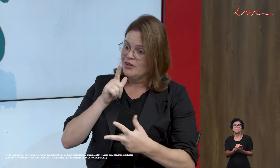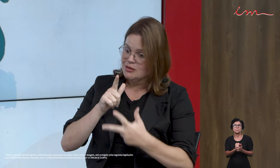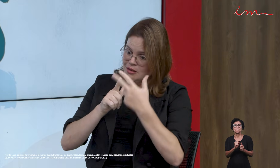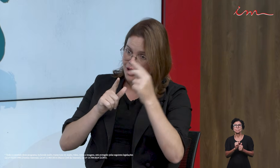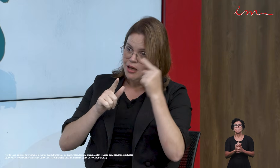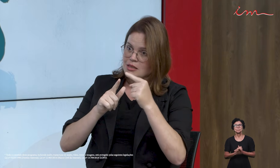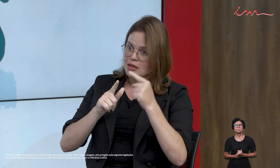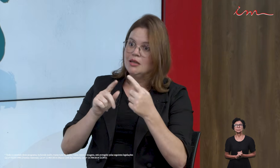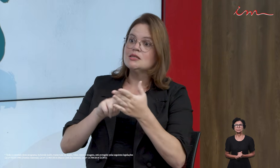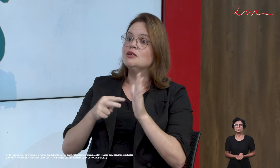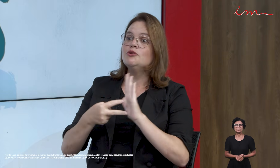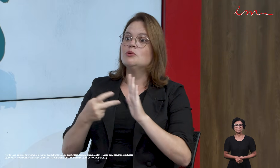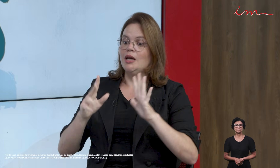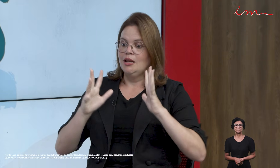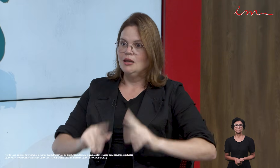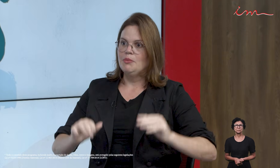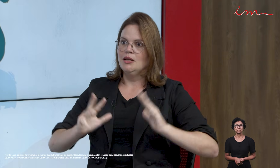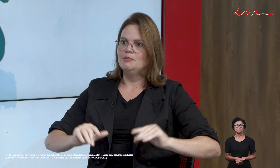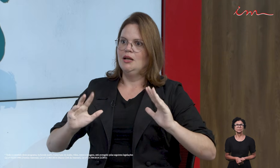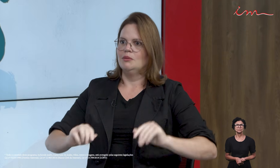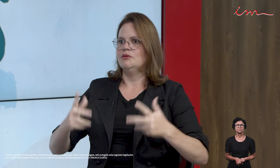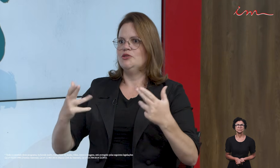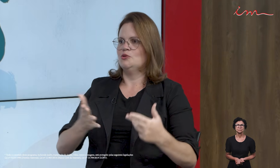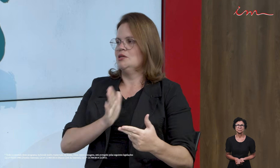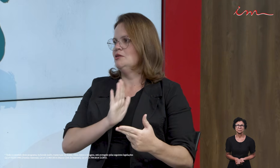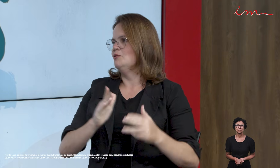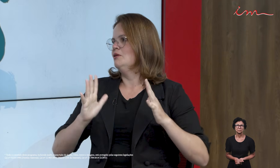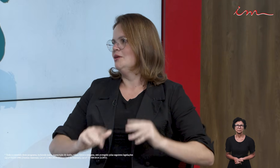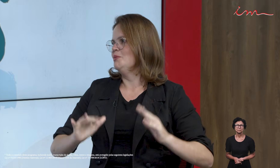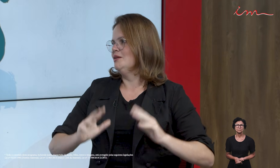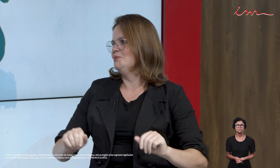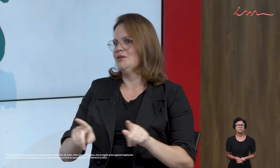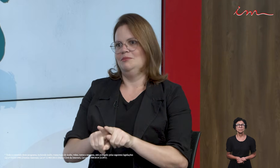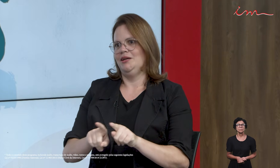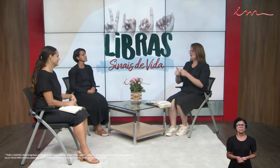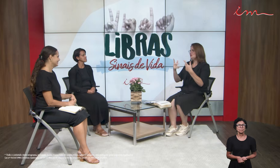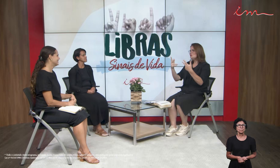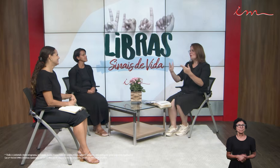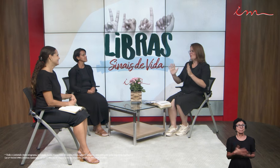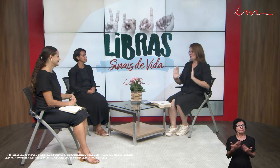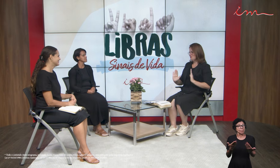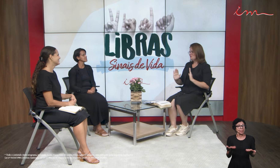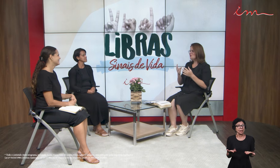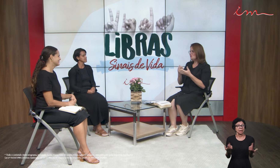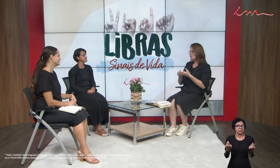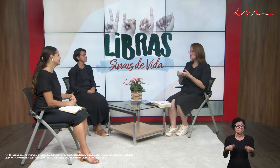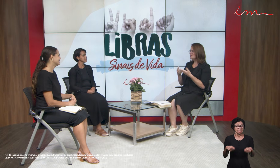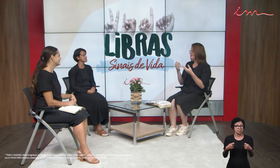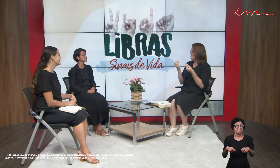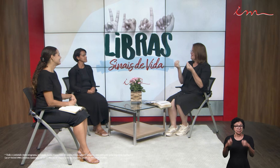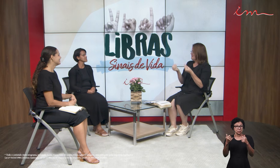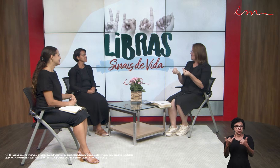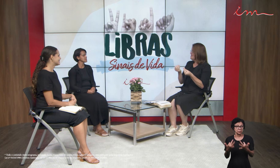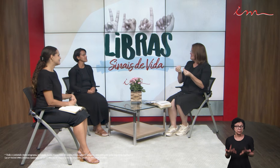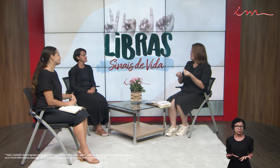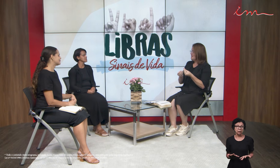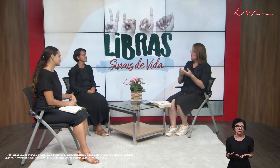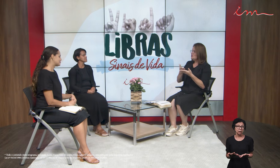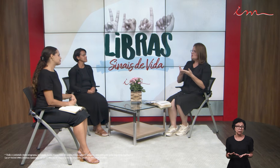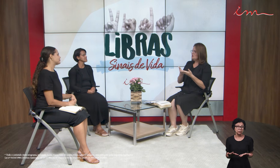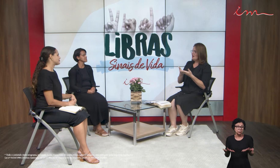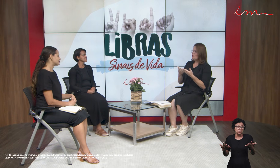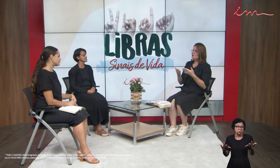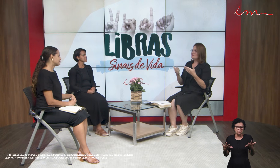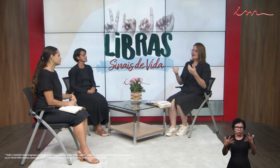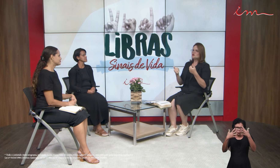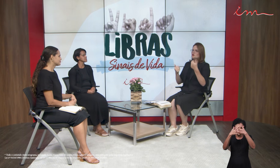eu fiz, isso aqui significa o quê? Limpa, limpa, limpa. Fiz coração igual, limpa, limpa também, igual. Por conta da necessidade